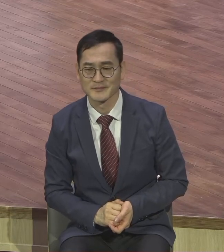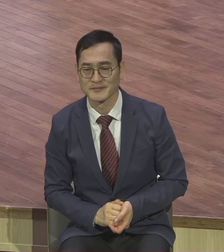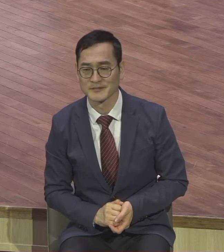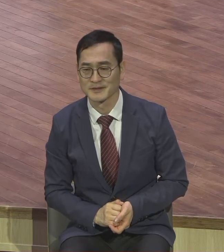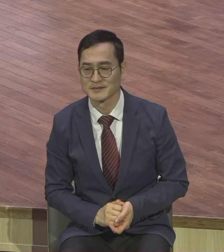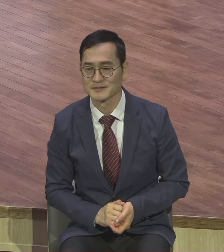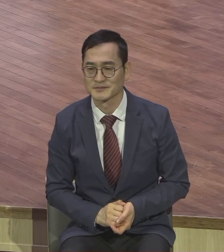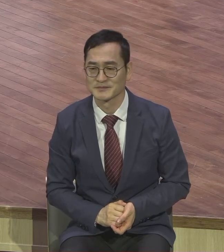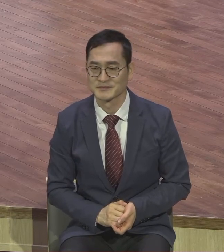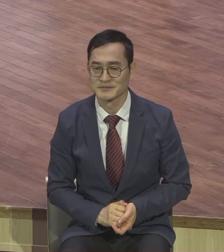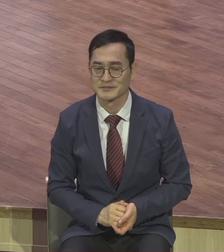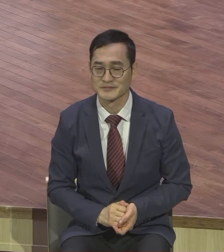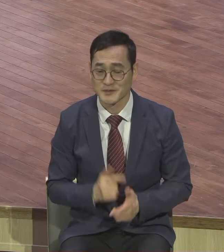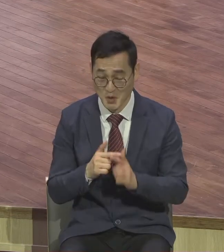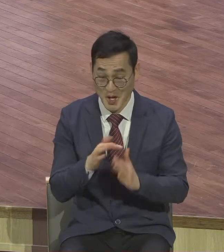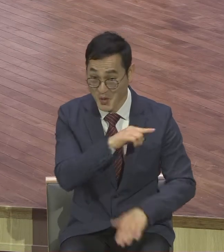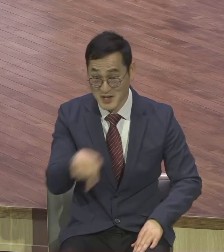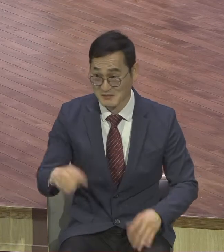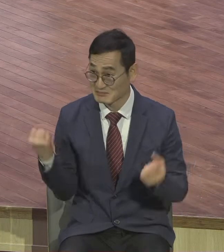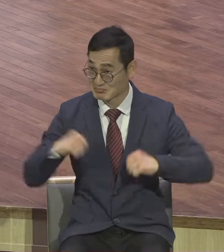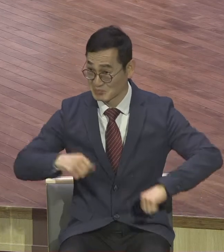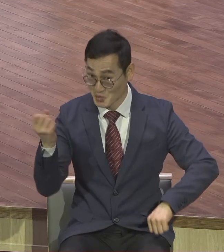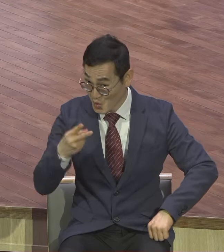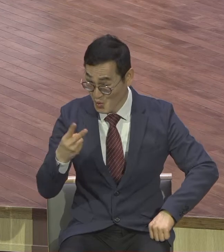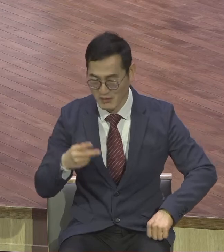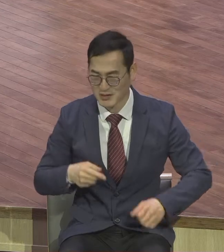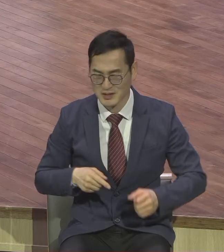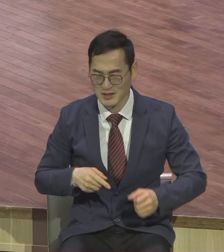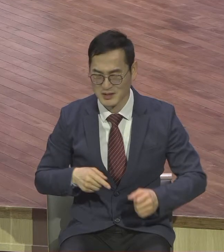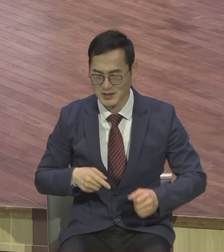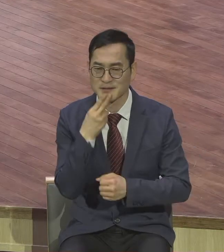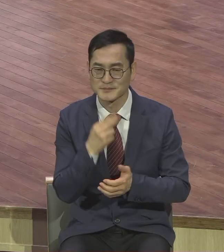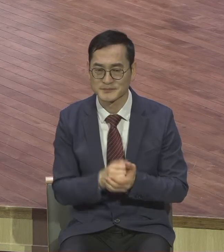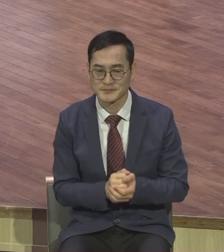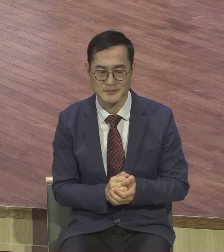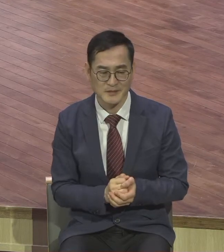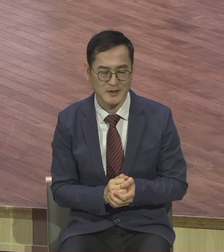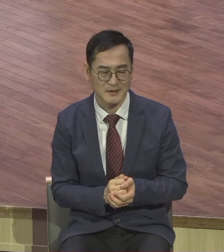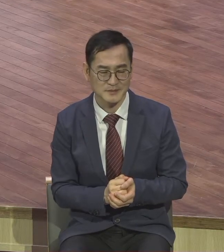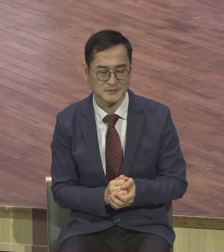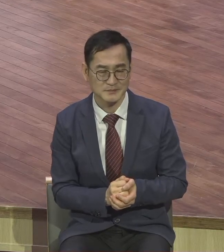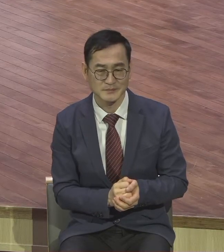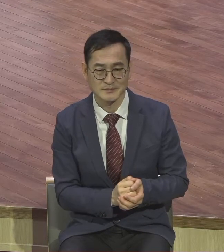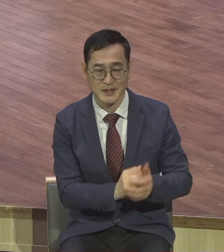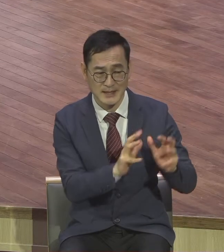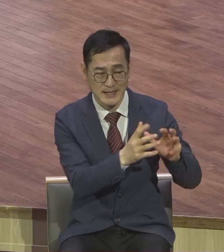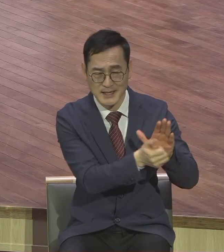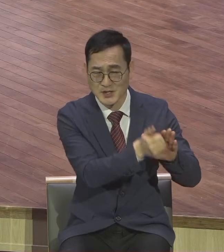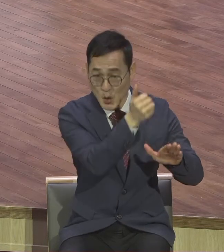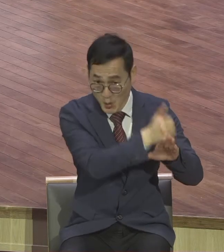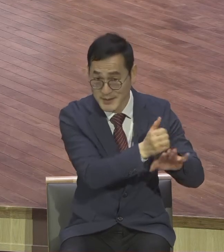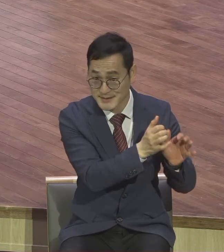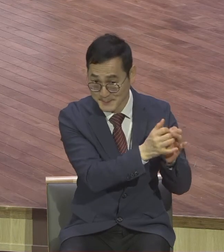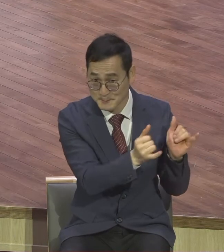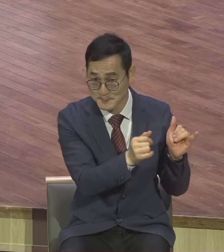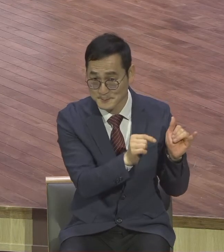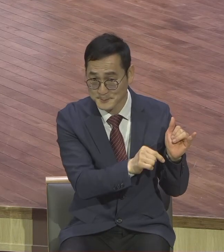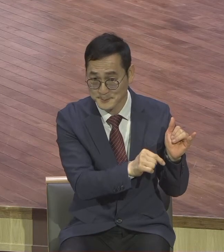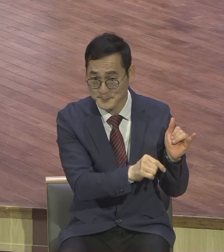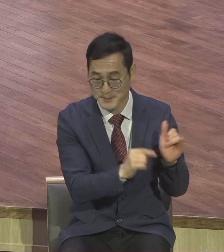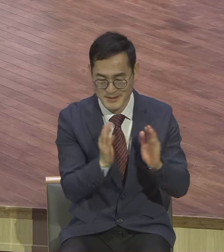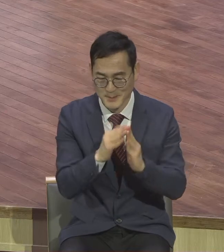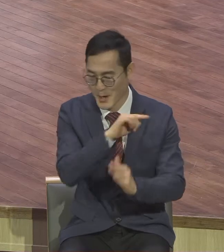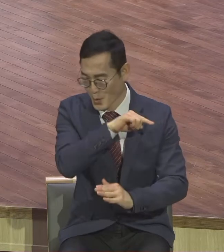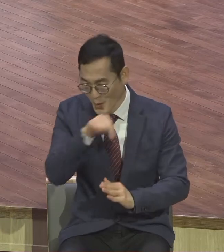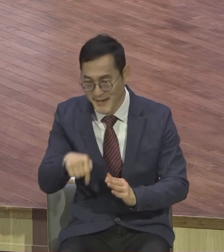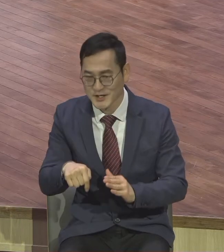그렇습니다 여러분 세상에서 성공한 사람들은요 집에 와서 세상에서 인정받고 존경받는 사람들은 집에